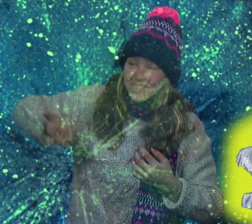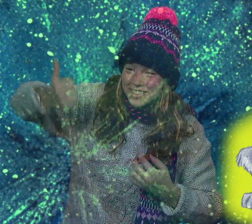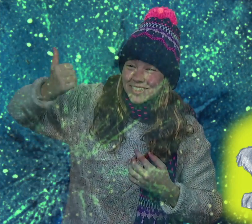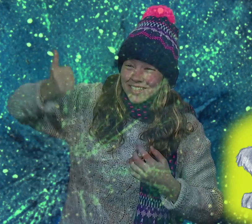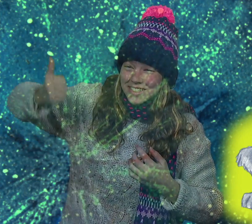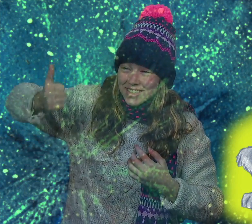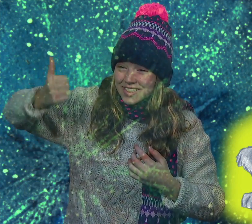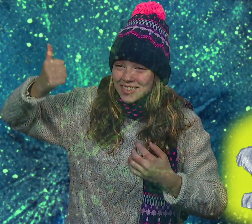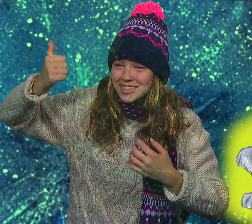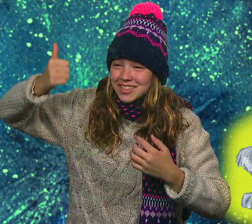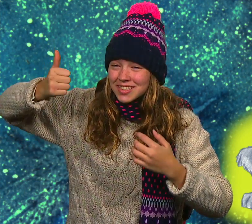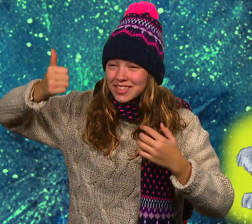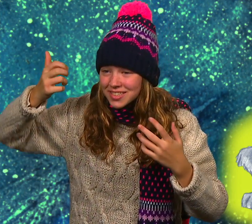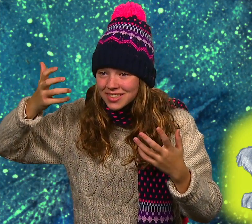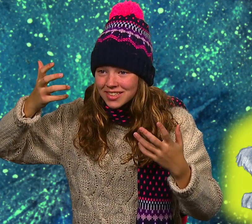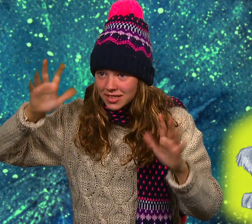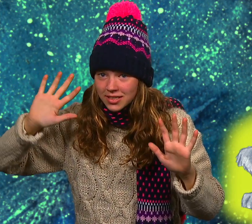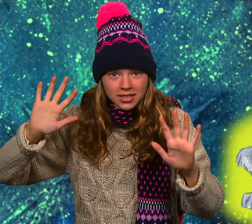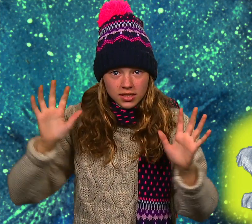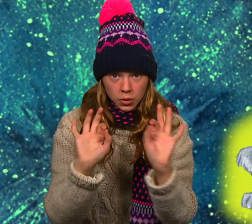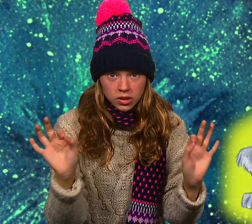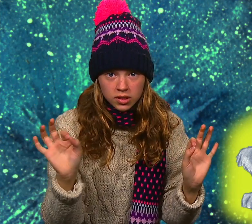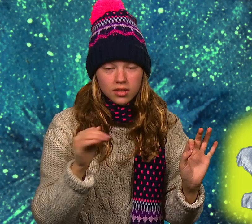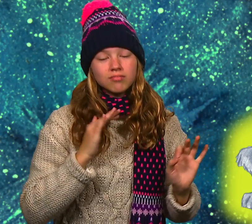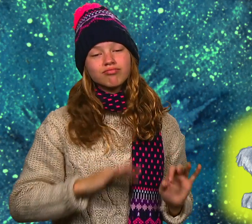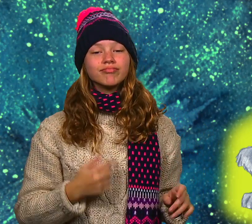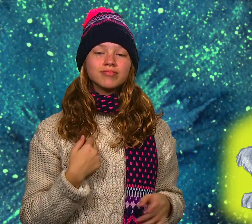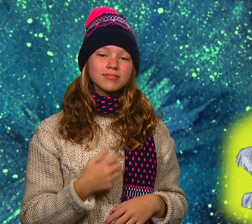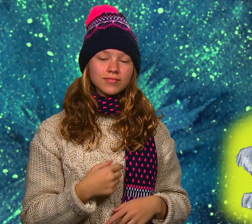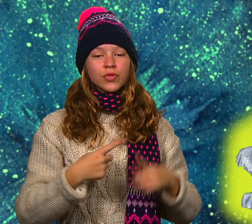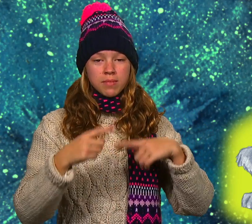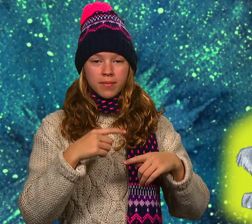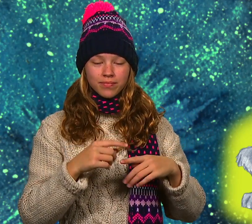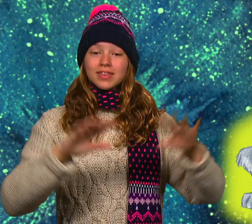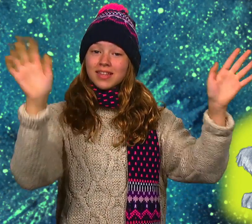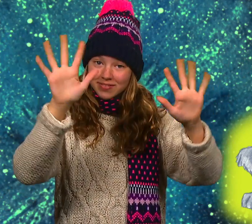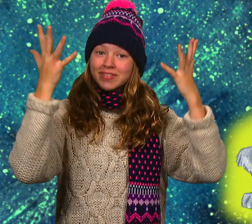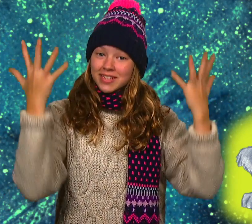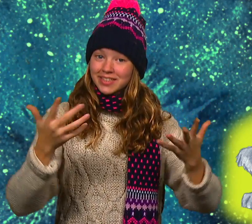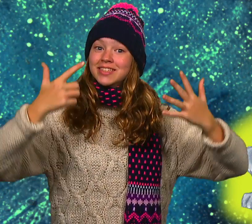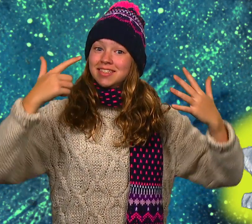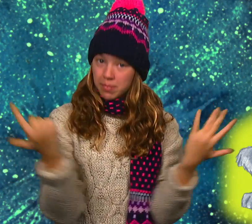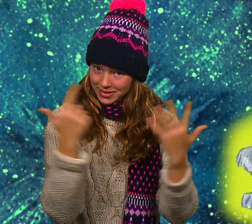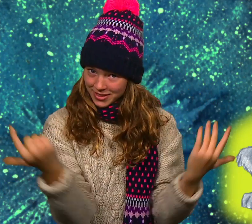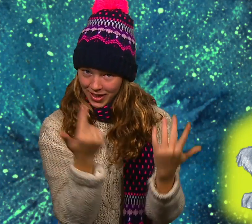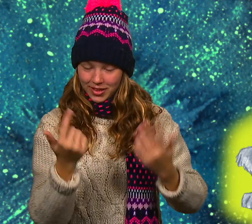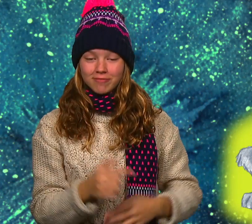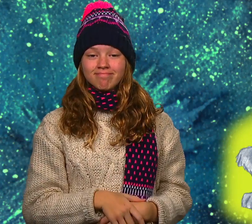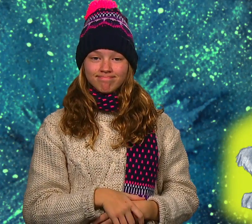wenig? Los, ich brauche noch ein bisschen mehr, mehr. Jetzt ist gut. Könnt ihr mich jetzt sehen? Da bin ich aber froh. Ich beginne nochmal.